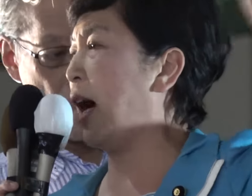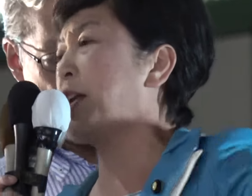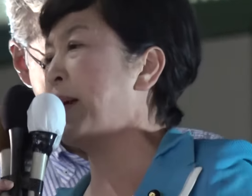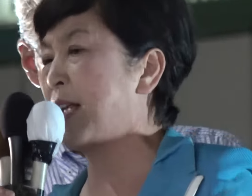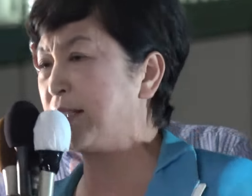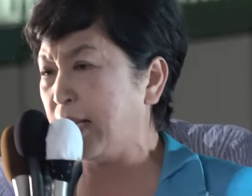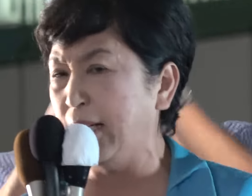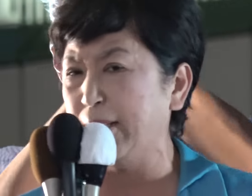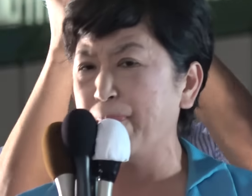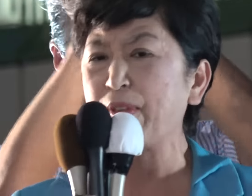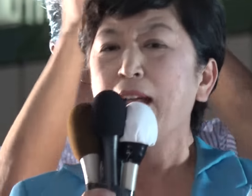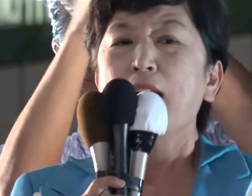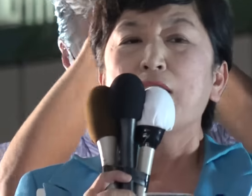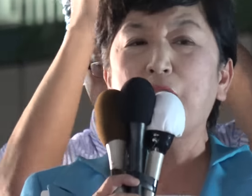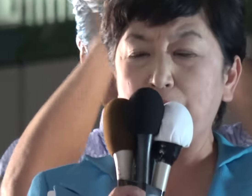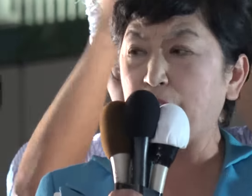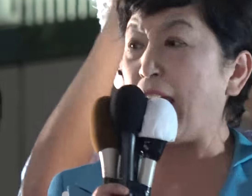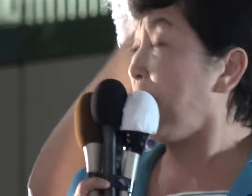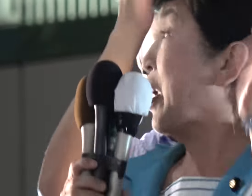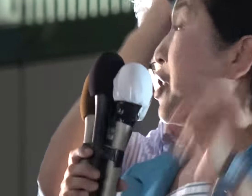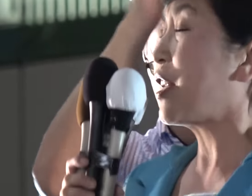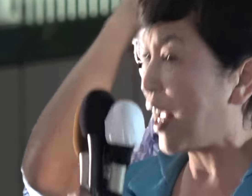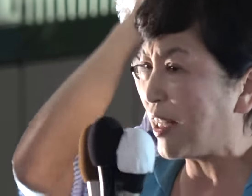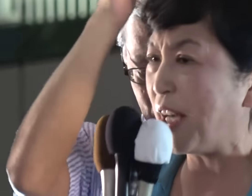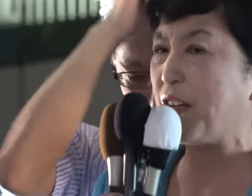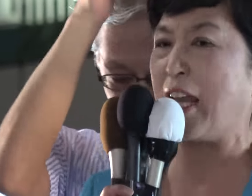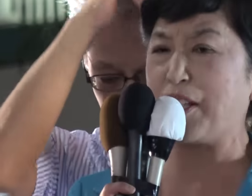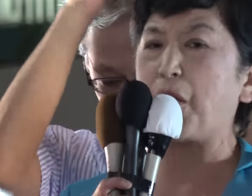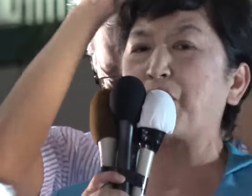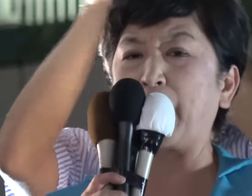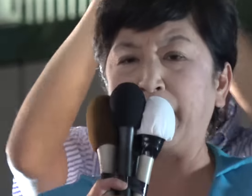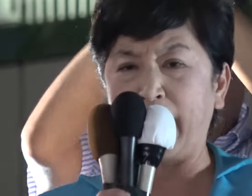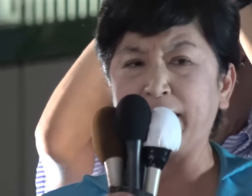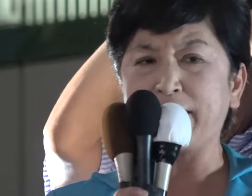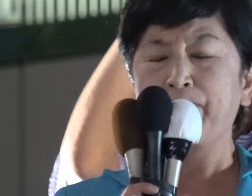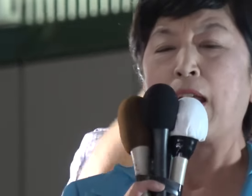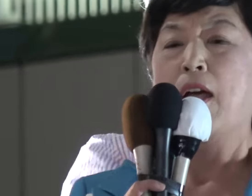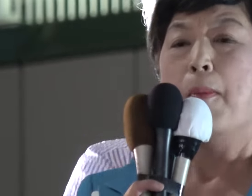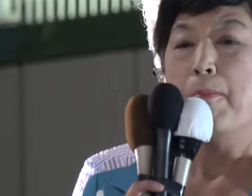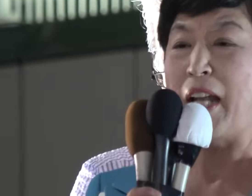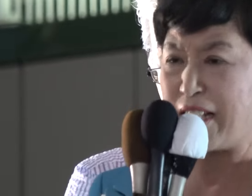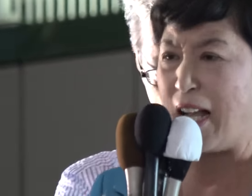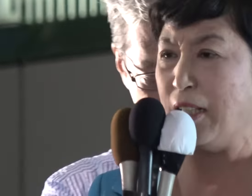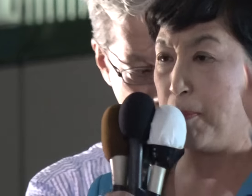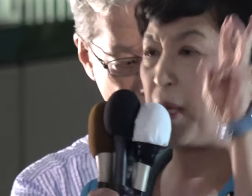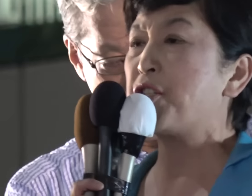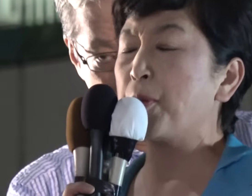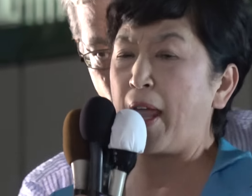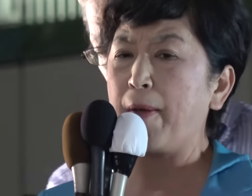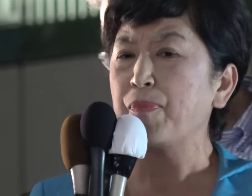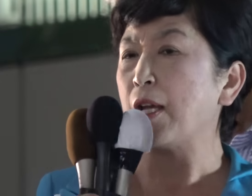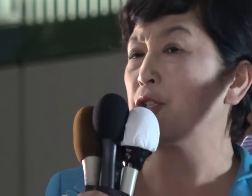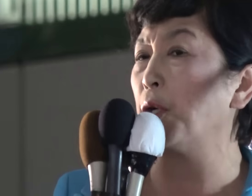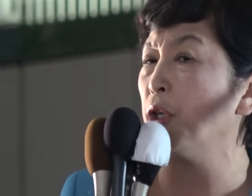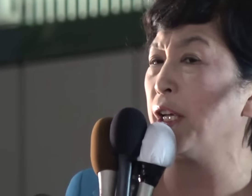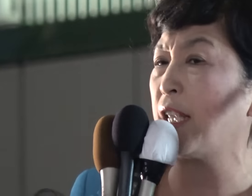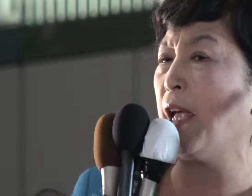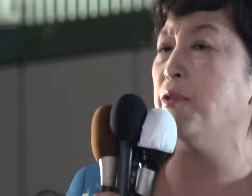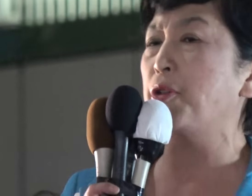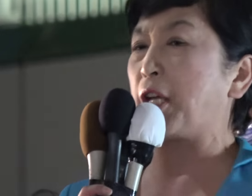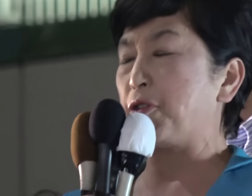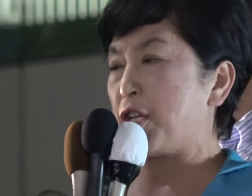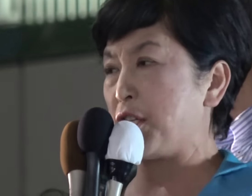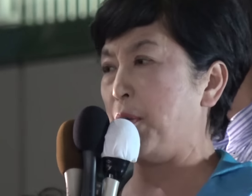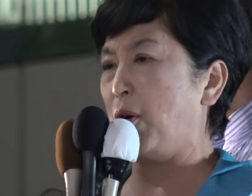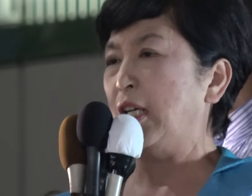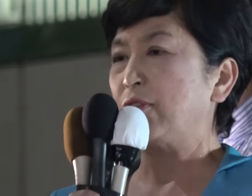ではありませんか。そして自然エネルギー促進です。皆さん3つ目、人の意見